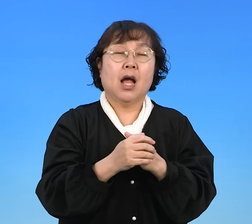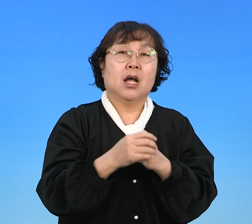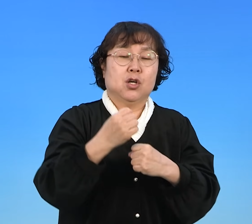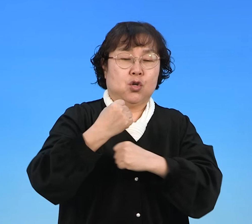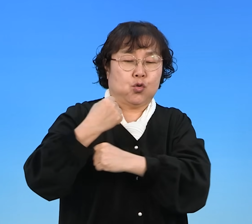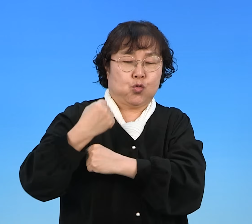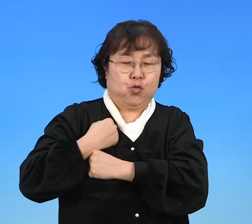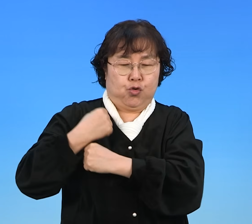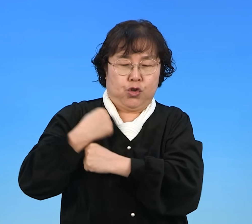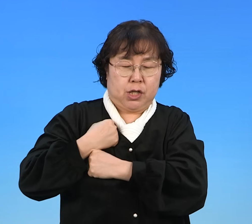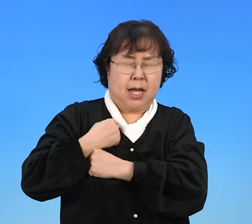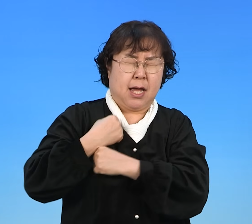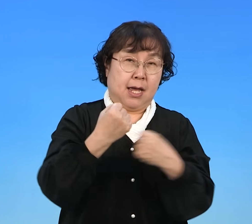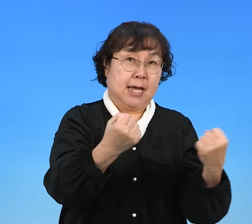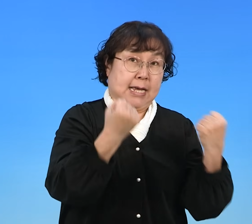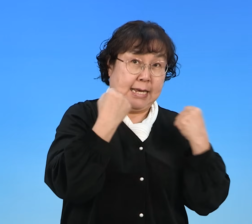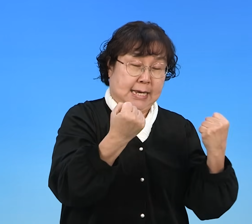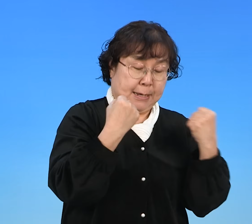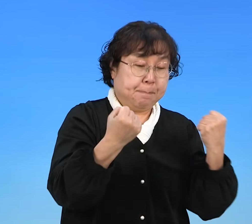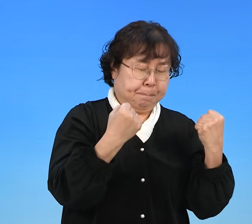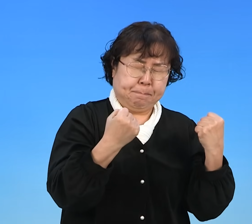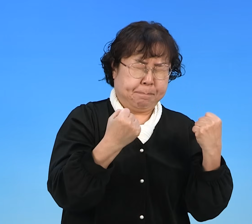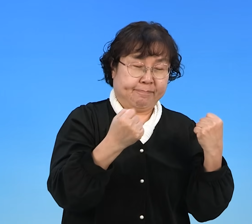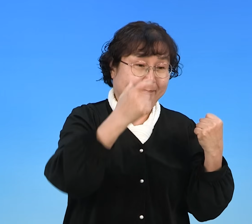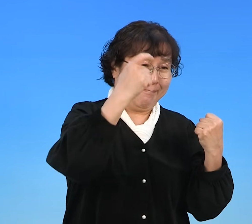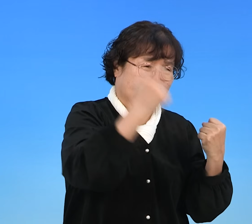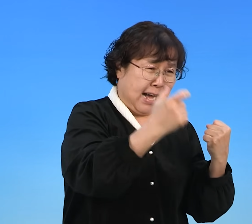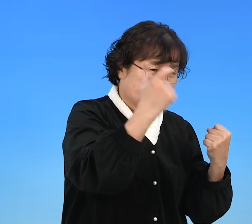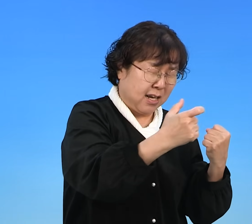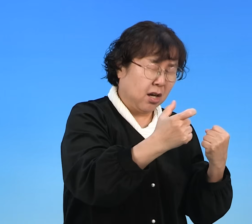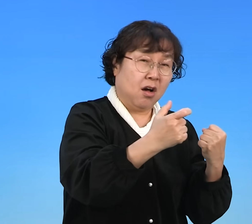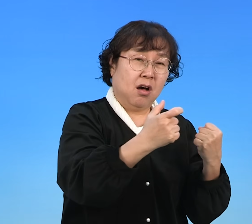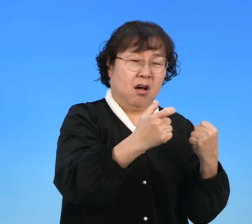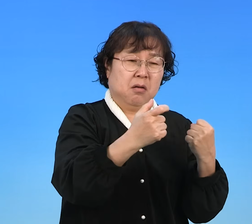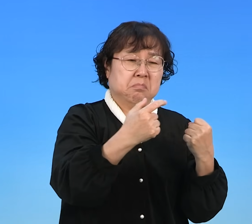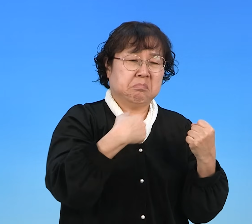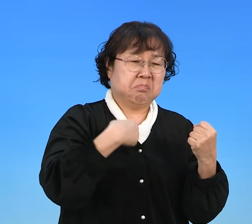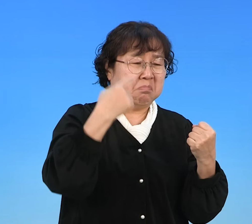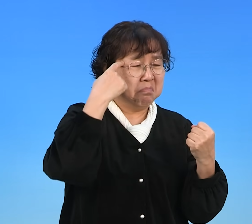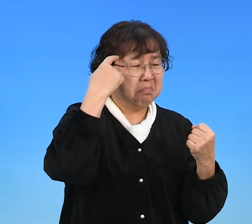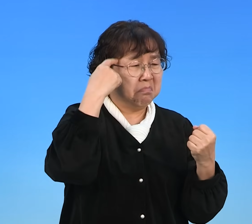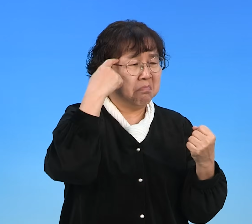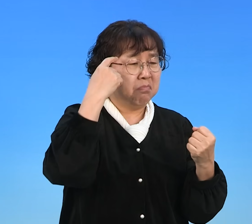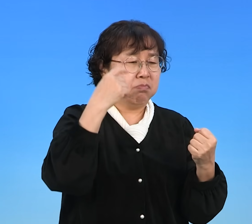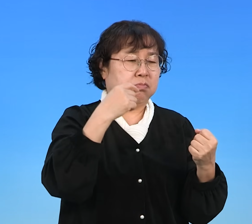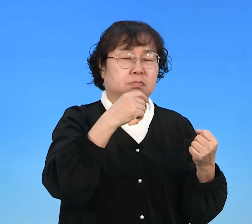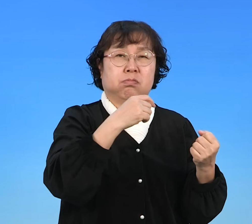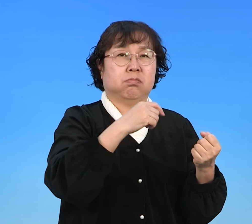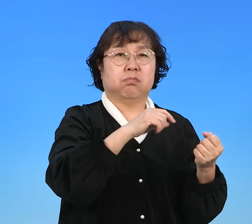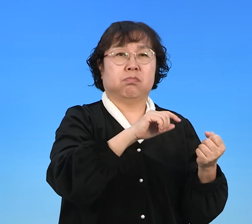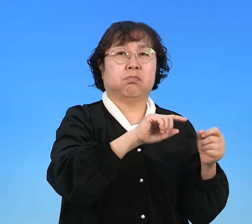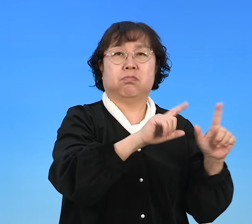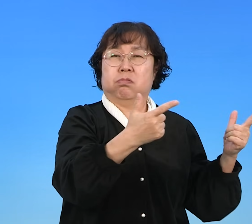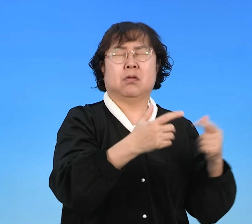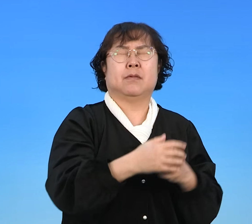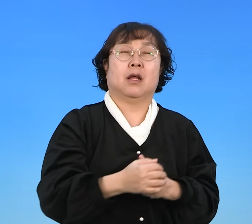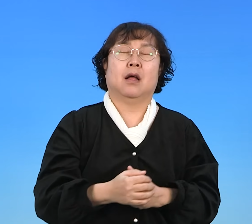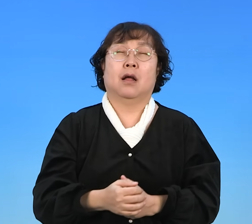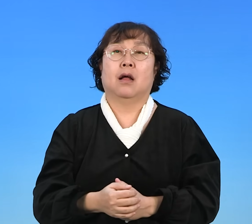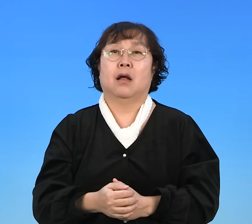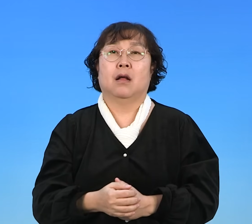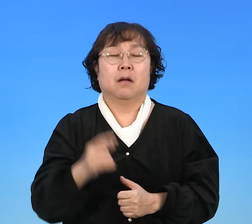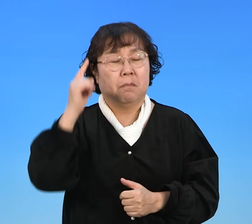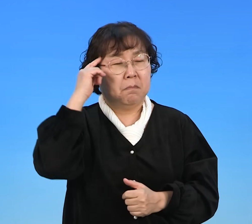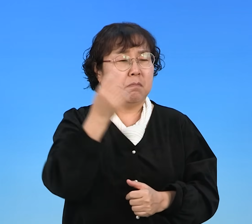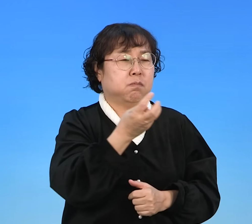이걸 가진 것을 하나님은 별로 그래서 그렇게 신경 별로 안 쓰세요. 그 다음에 나오는